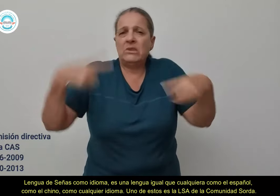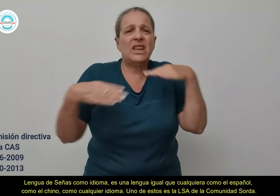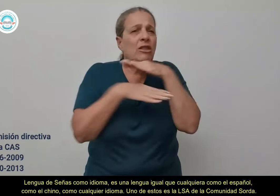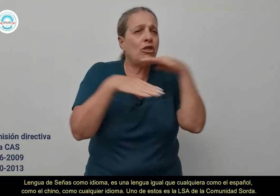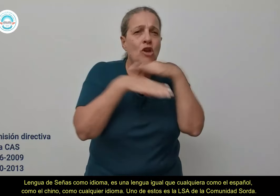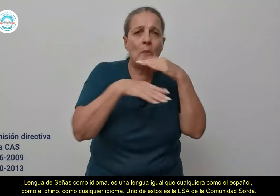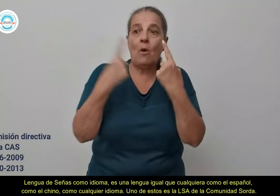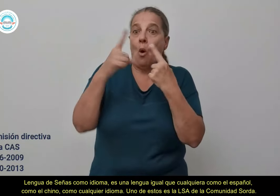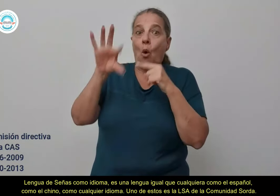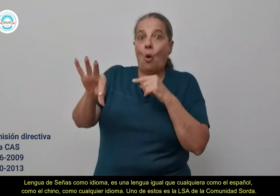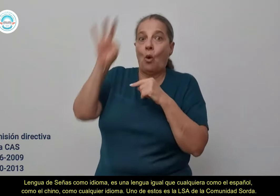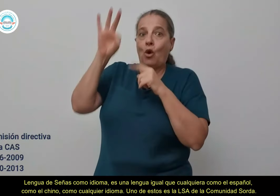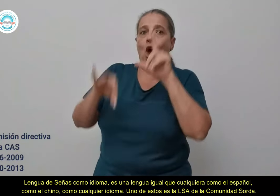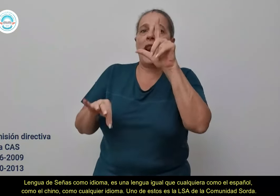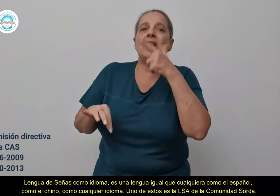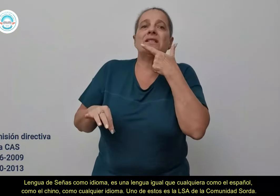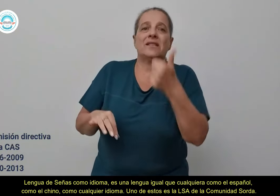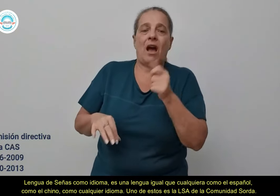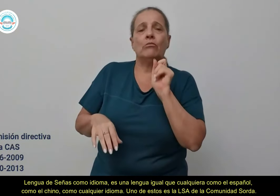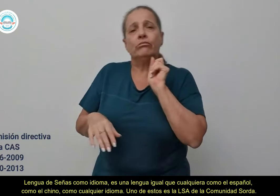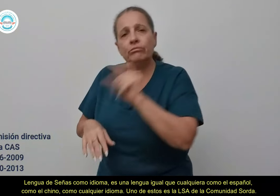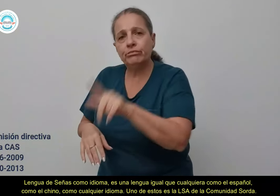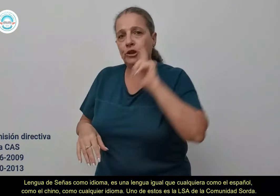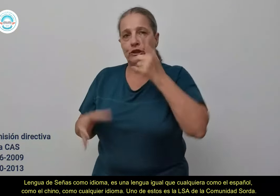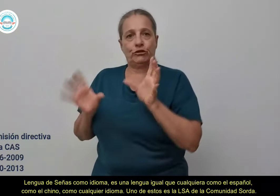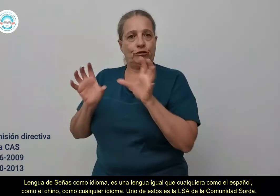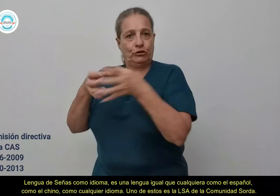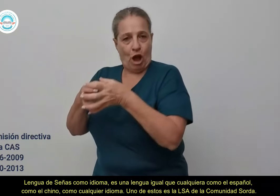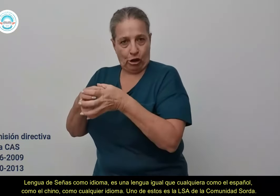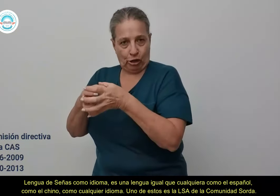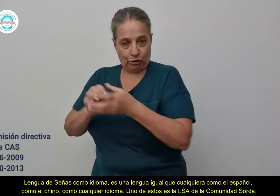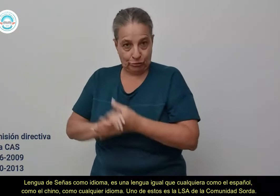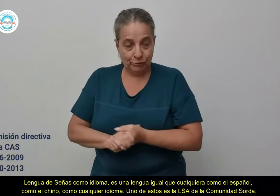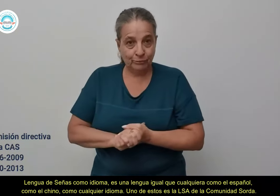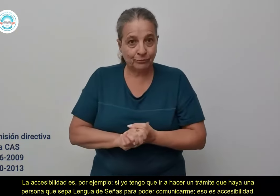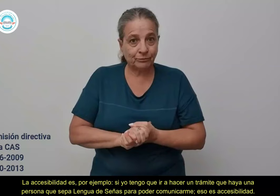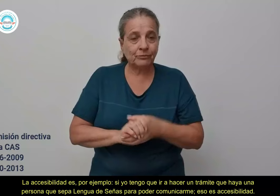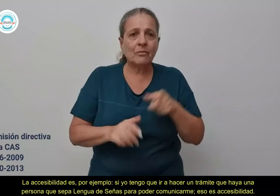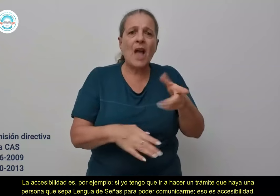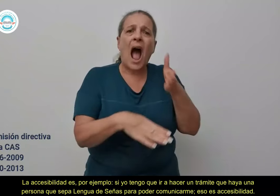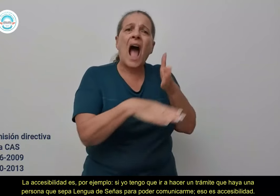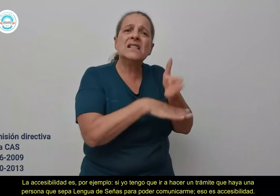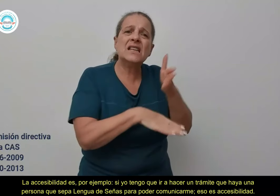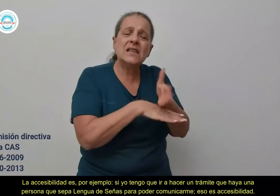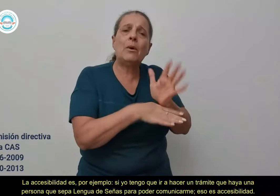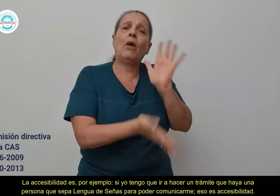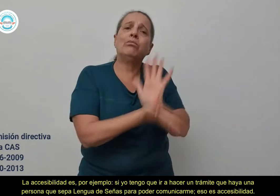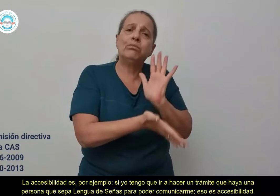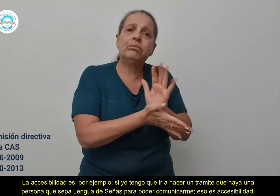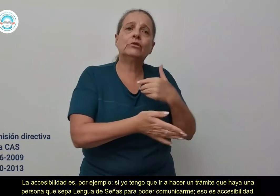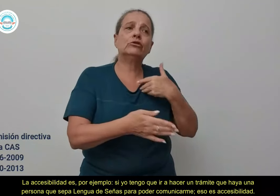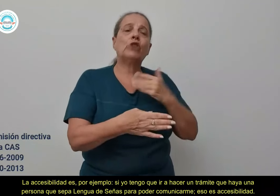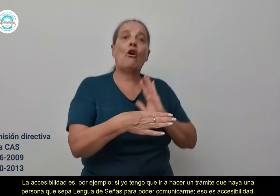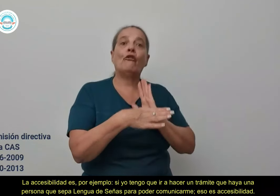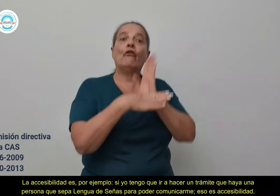idioma. Uno de estos es la lengua de señas argentina de la comunidad sorda. La accesibilidad